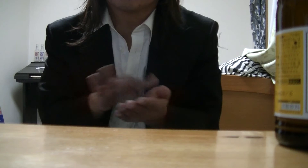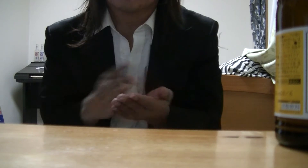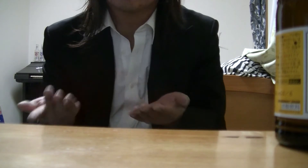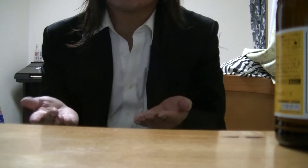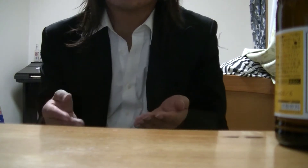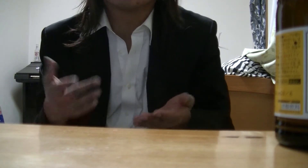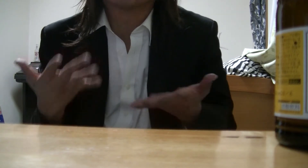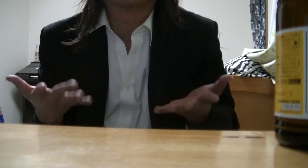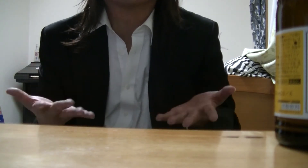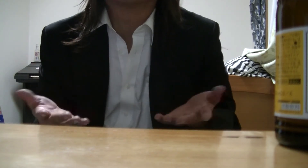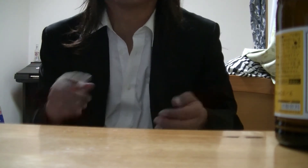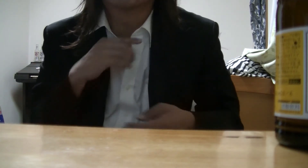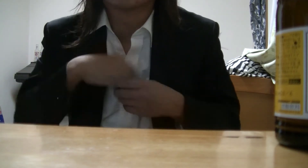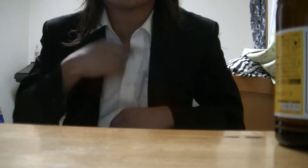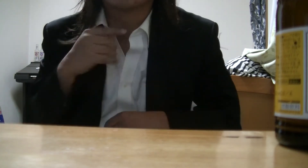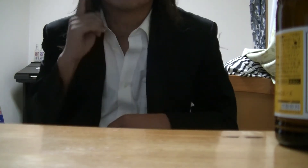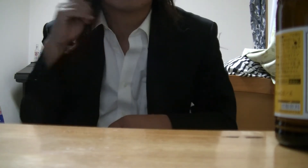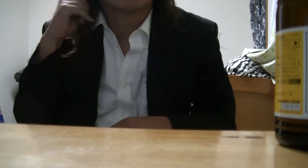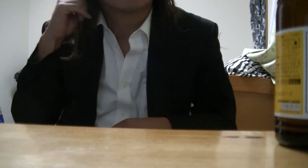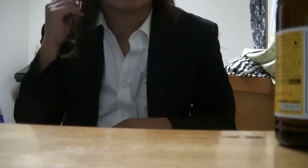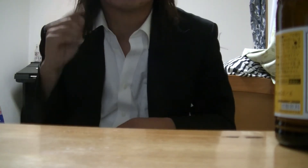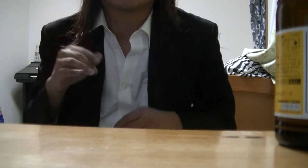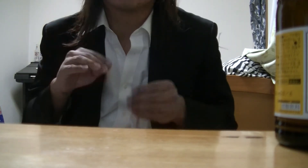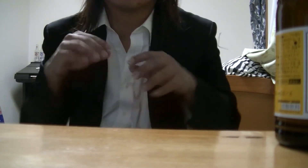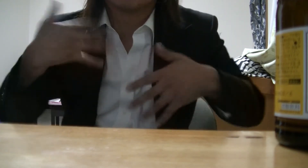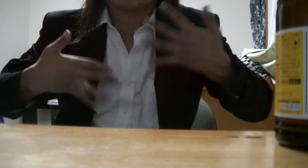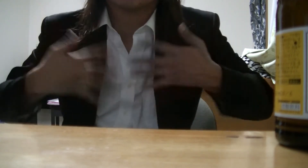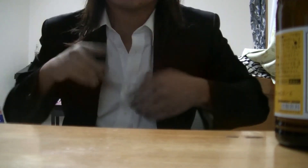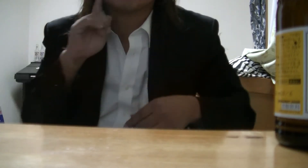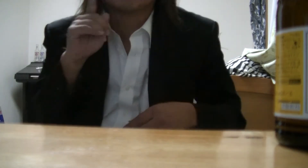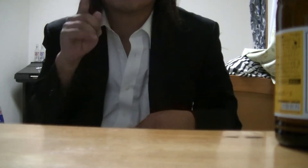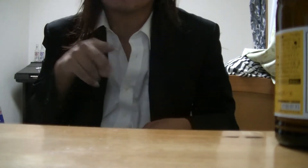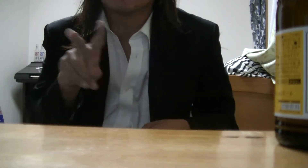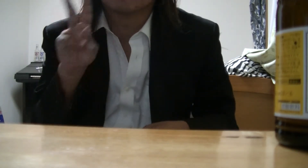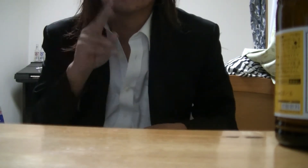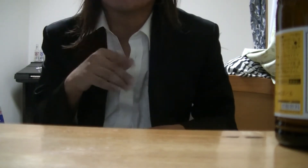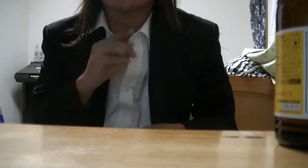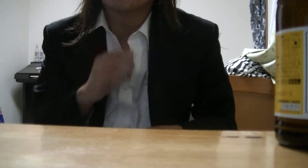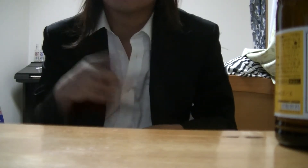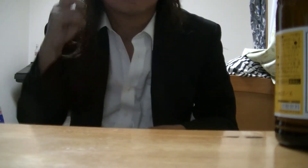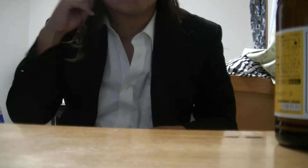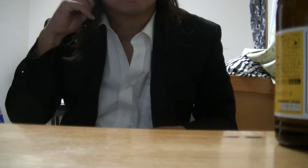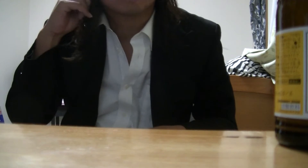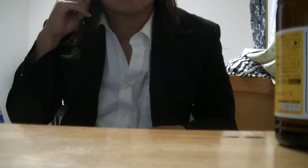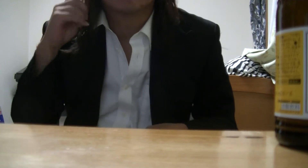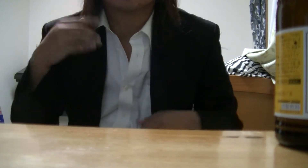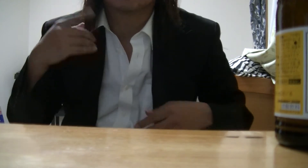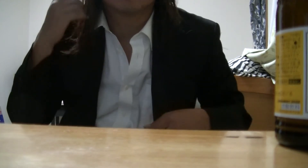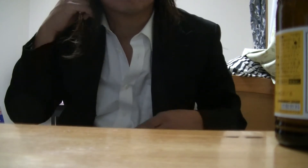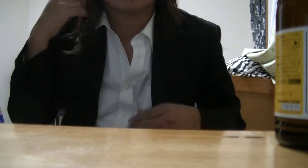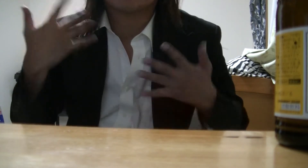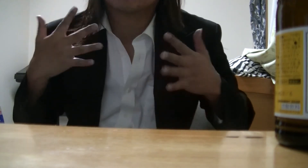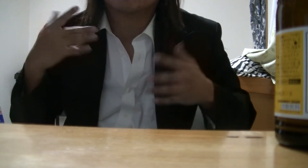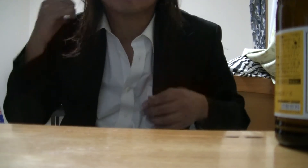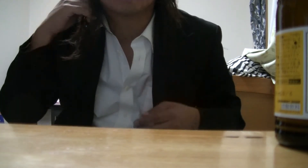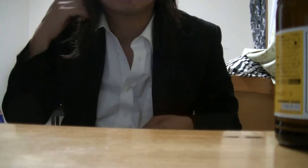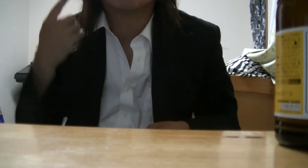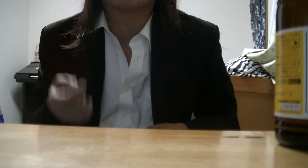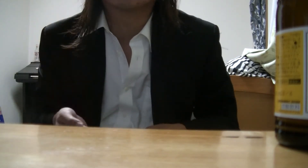報を、あこれが正しいんだとすぐに思い込んだり、テレビを見ても間違った情報をこれが正しいんだってすぐ思い込むような軟弱な脳になるんです。ところが本を大量に読んで